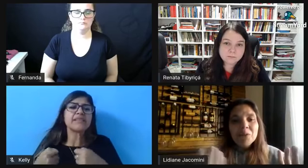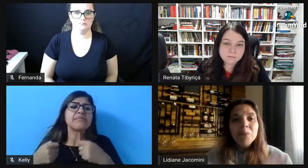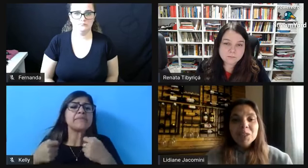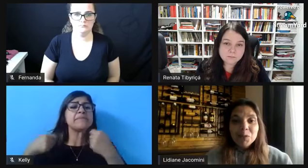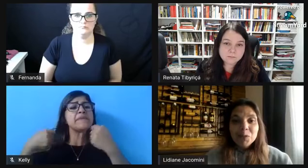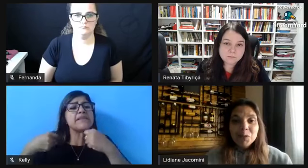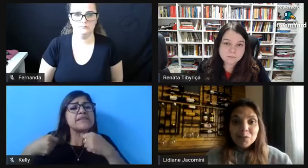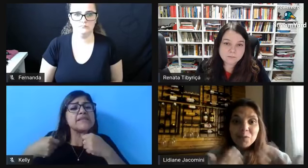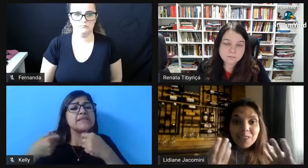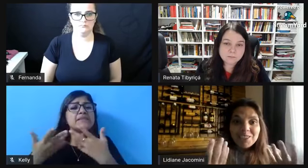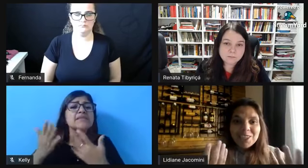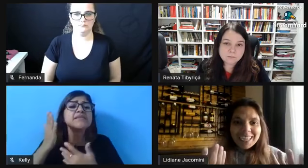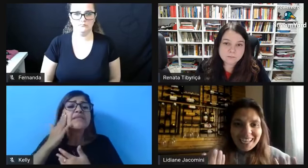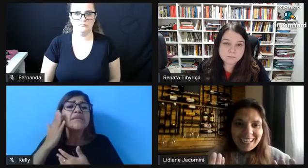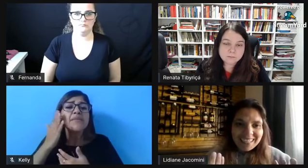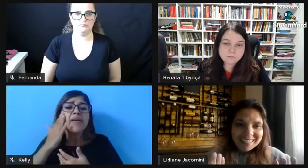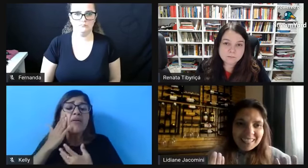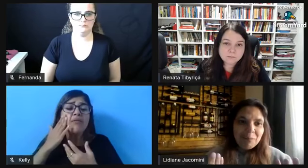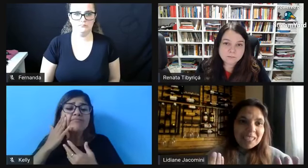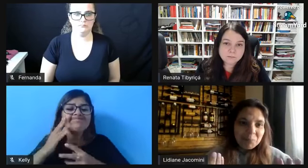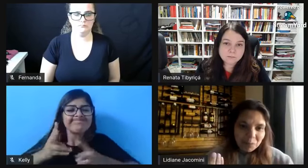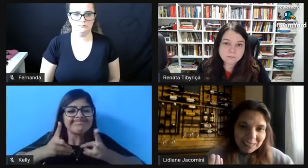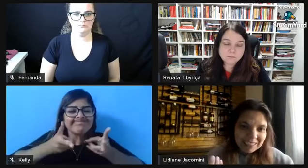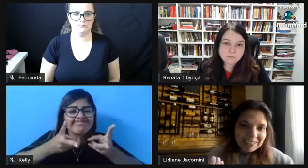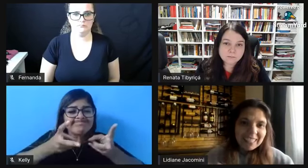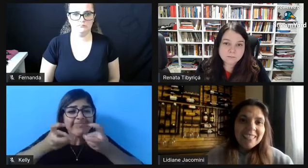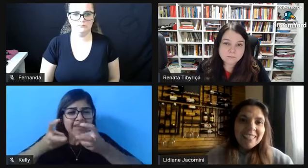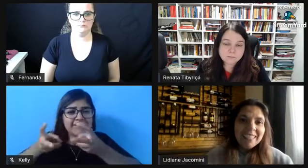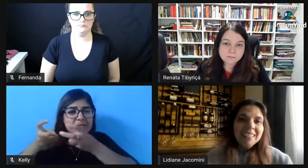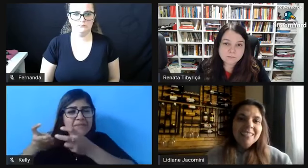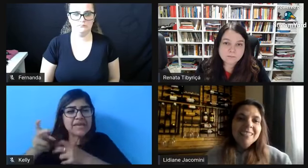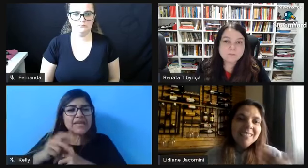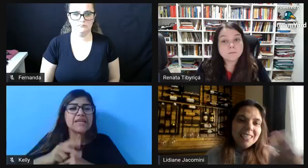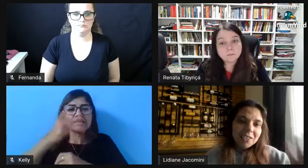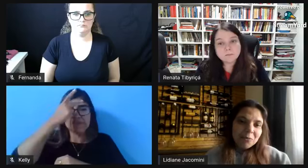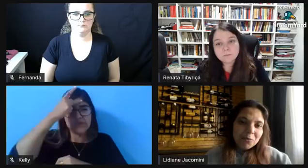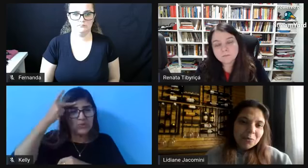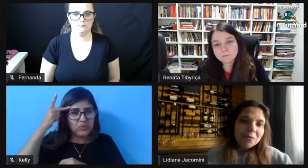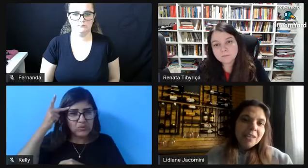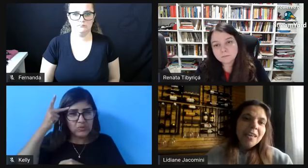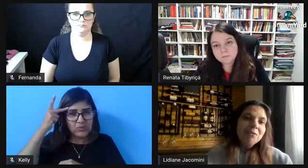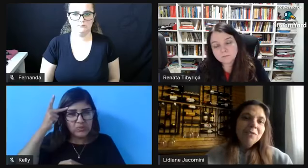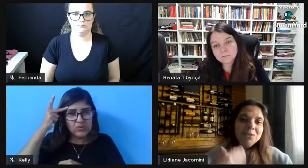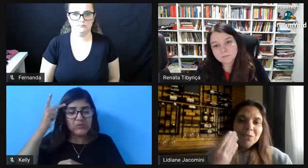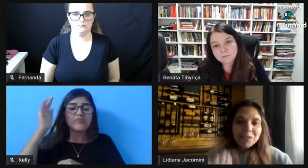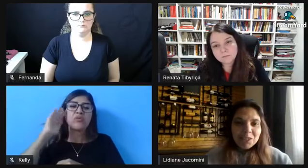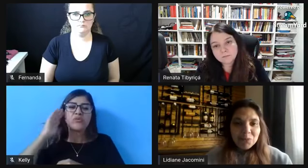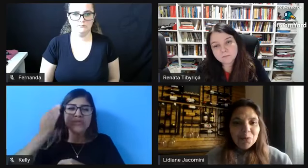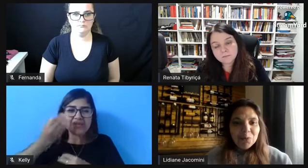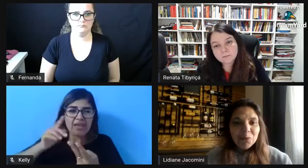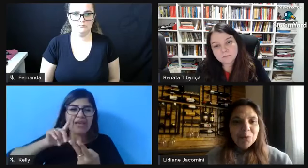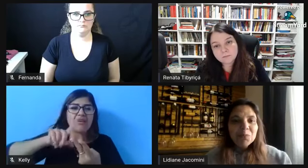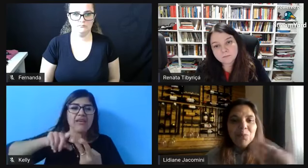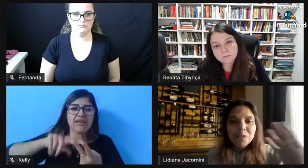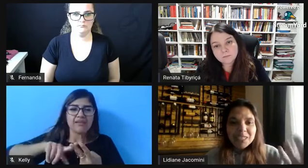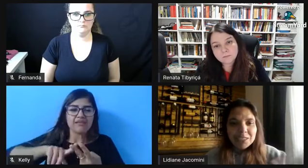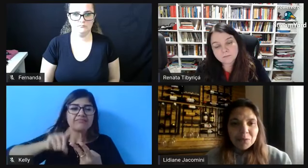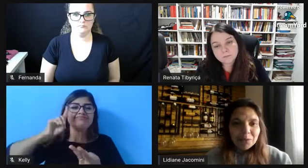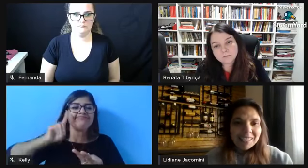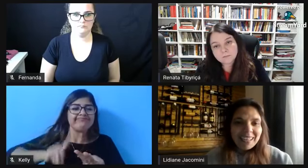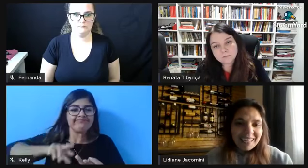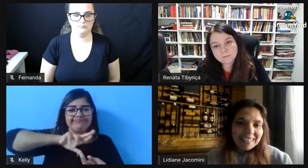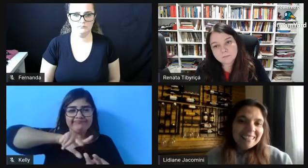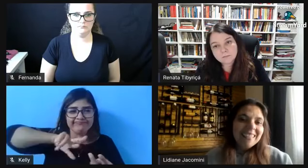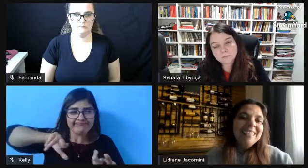ainda como que as pessoas podem enxergar essa camada da população, né? Seja o surdo cego, seja o deficiente múltiplo, seja